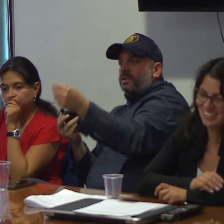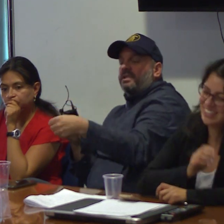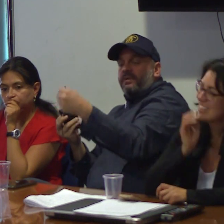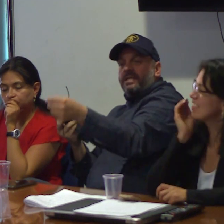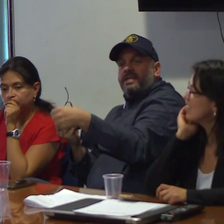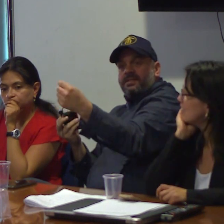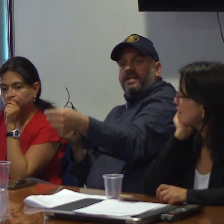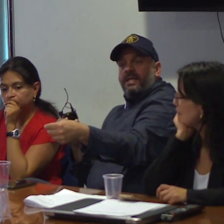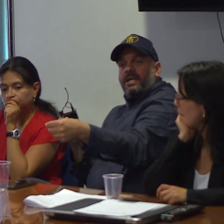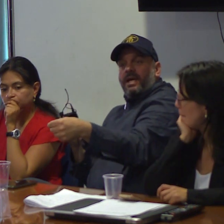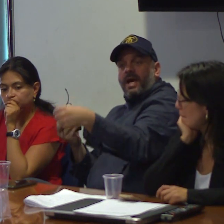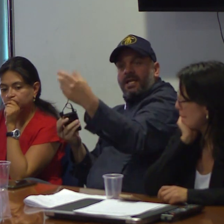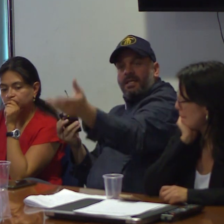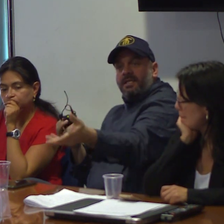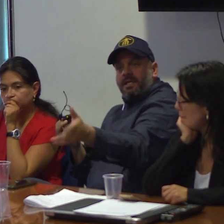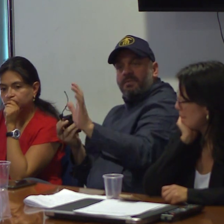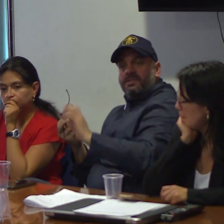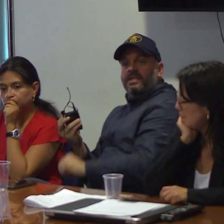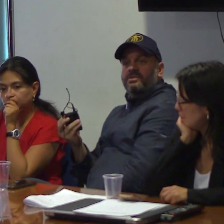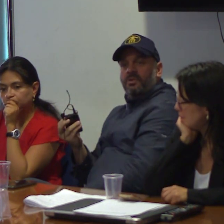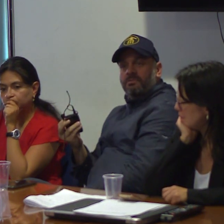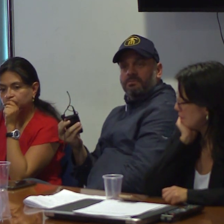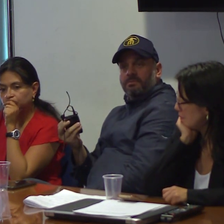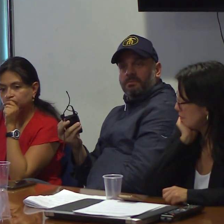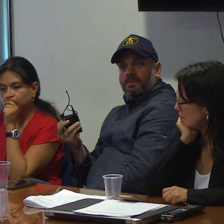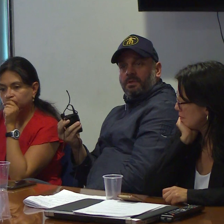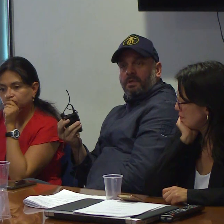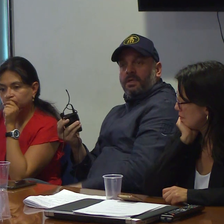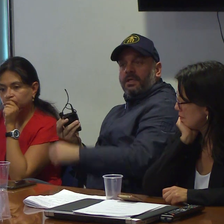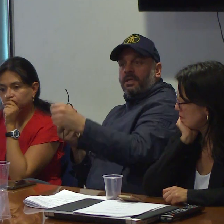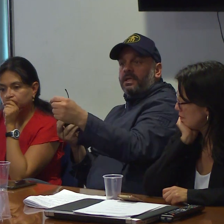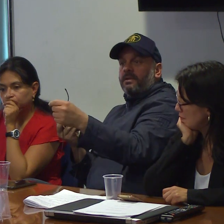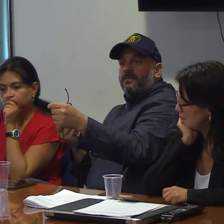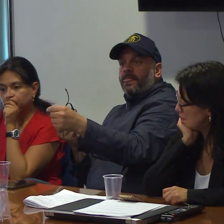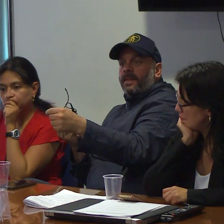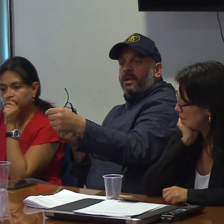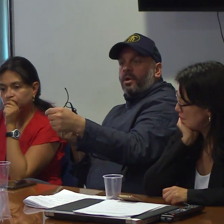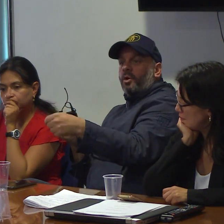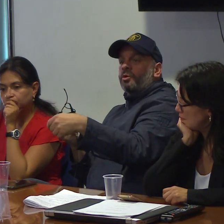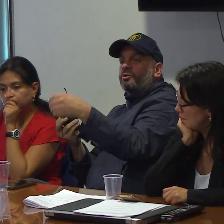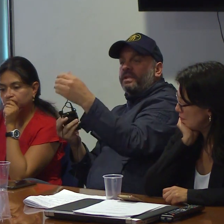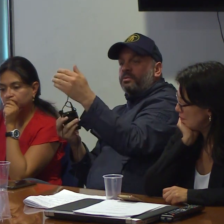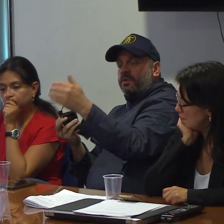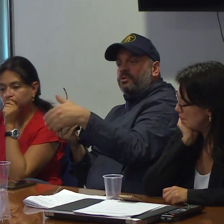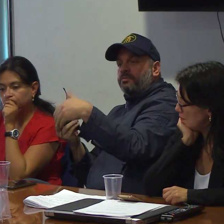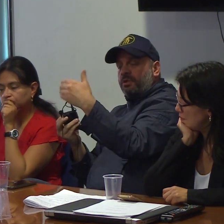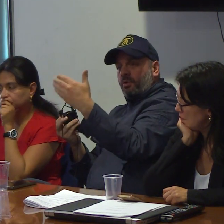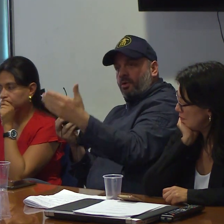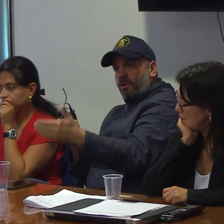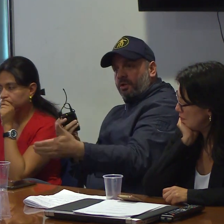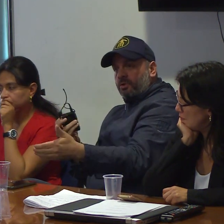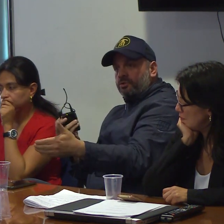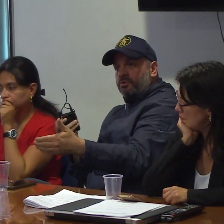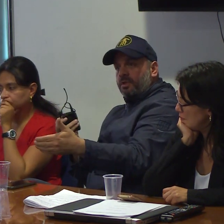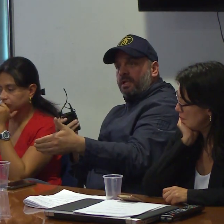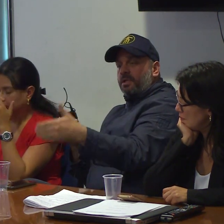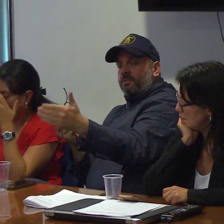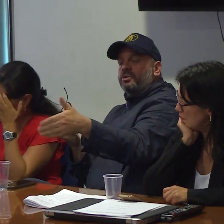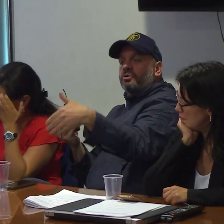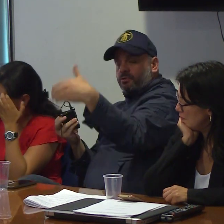el estudiante va y se acerque a la línea de investigación y con unos presupuestos